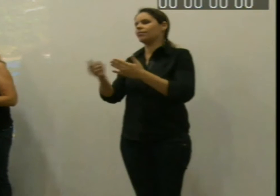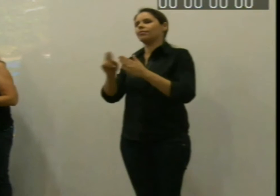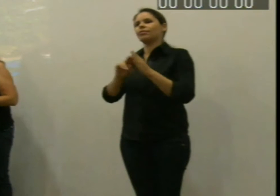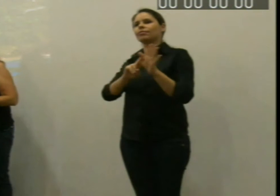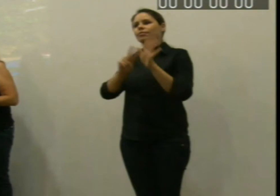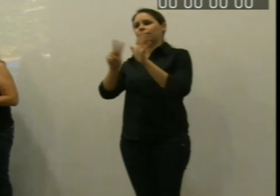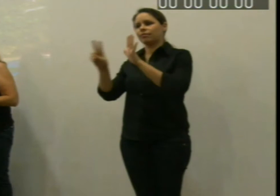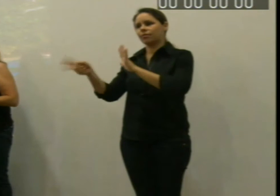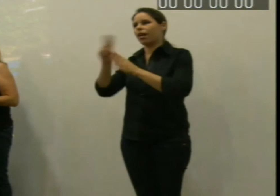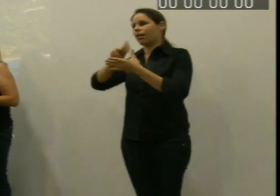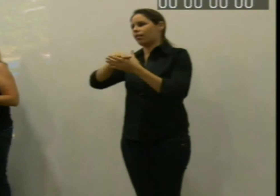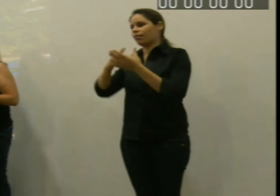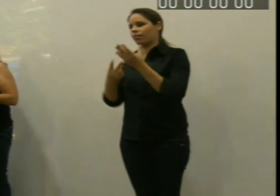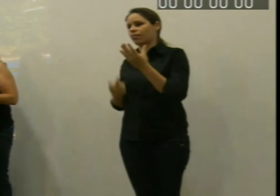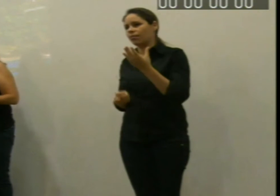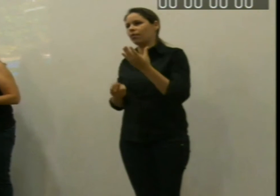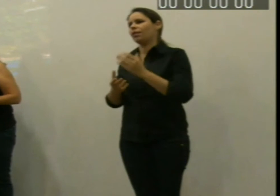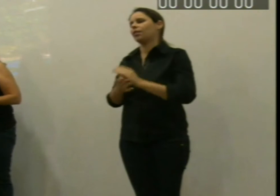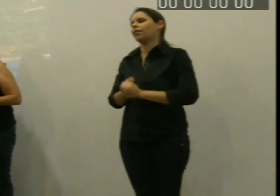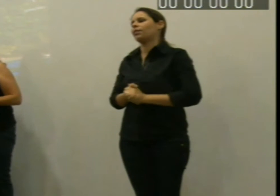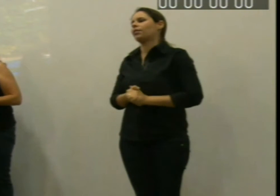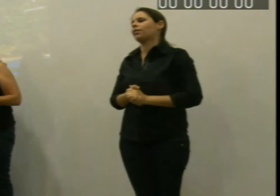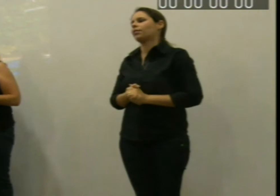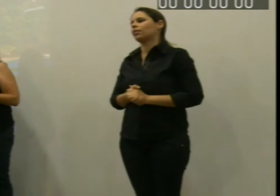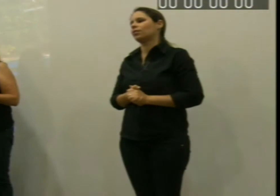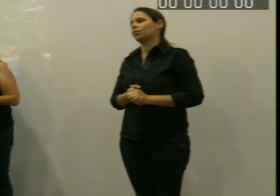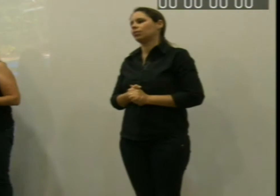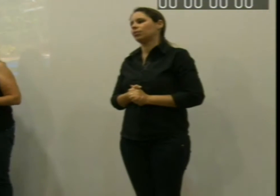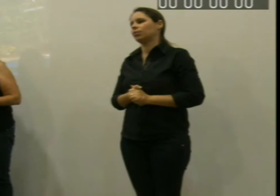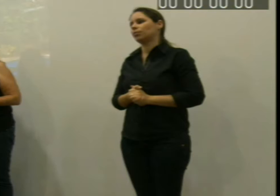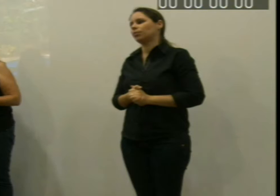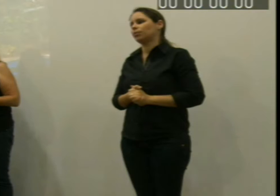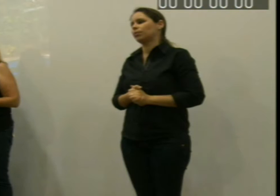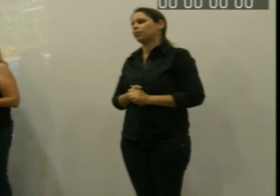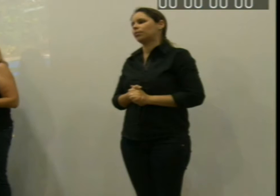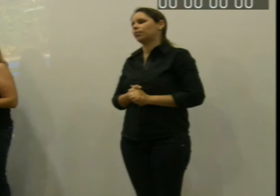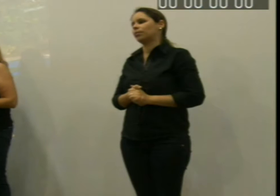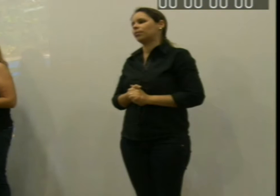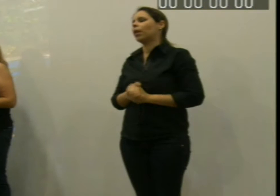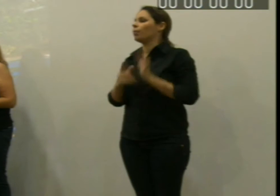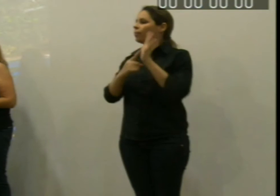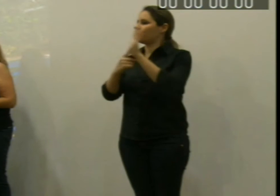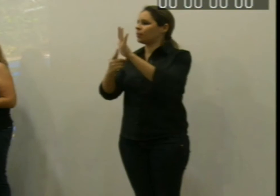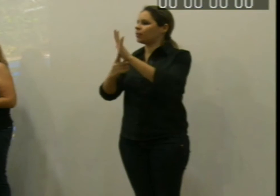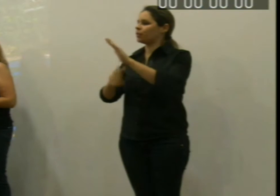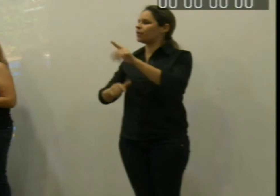um evento que oportuniza mostrar os trabalhos os